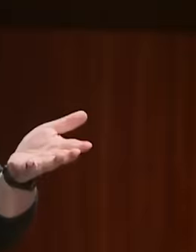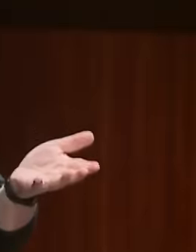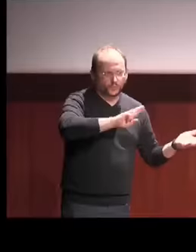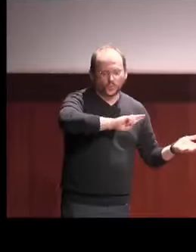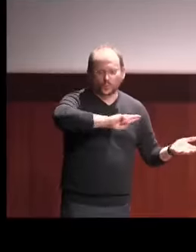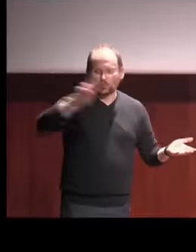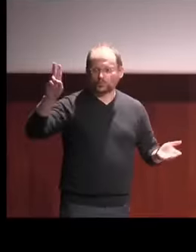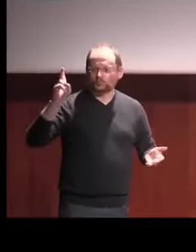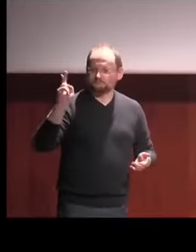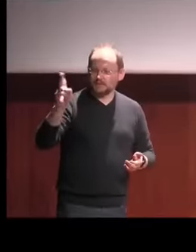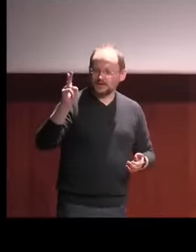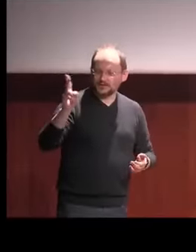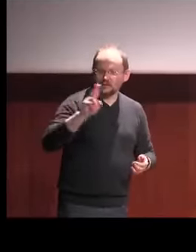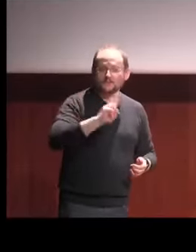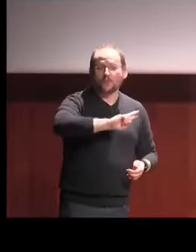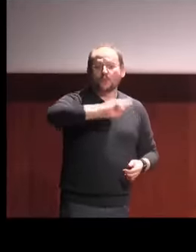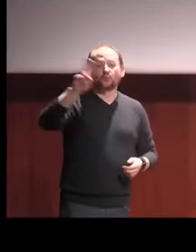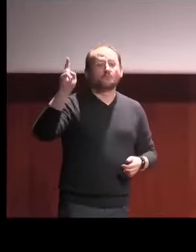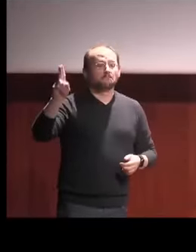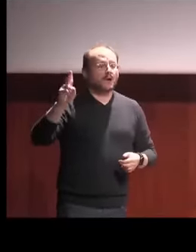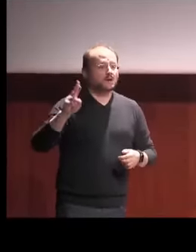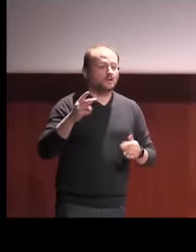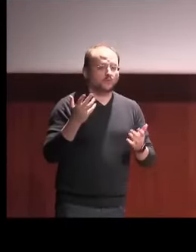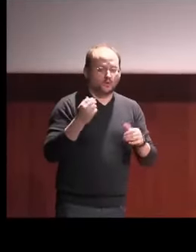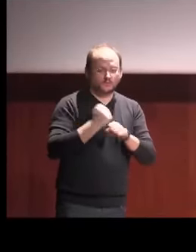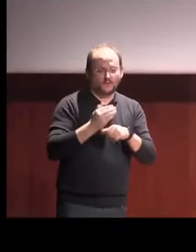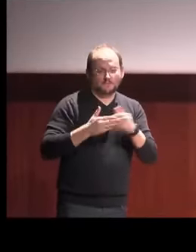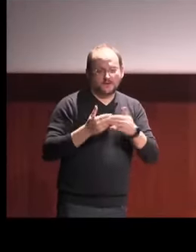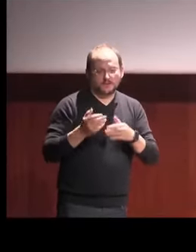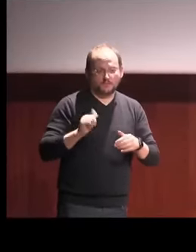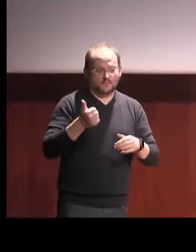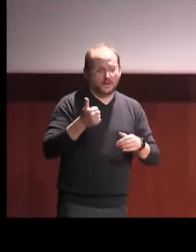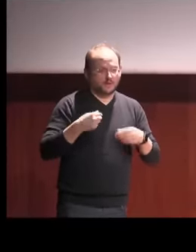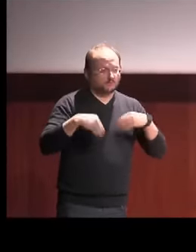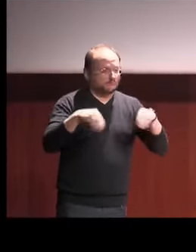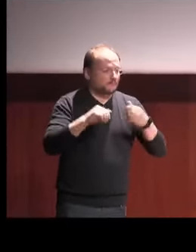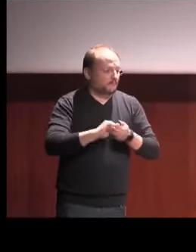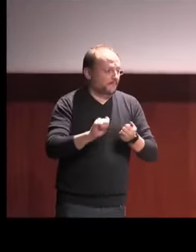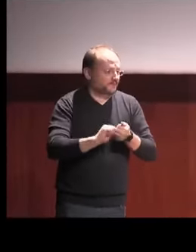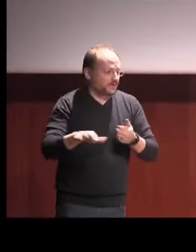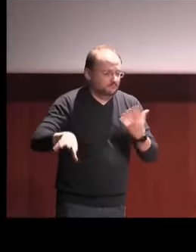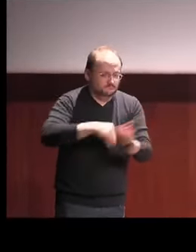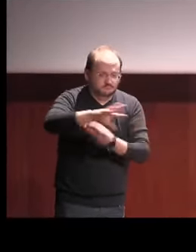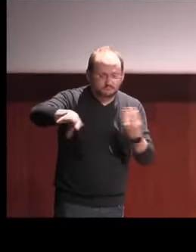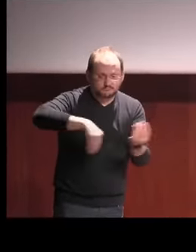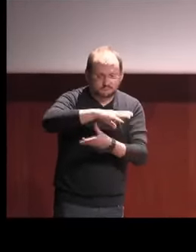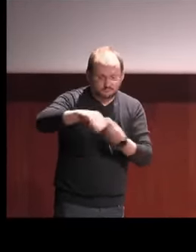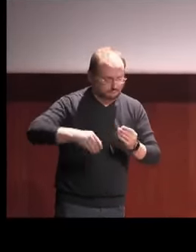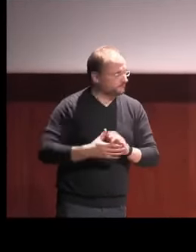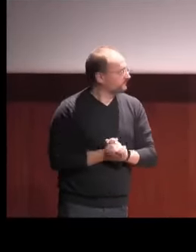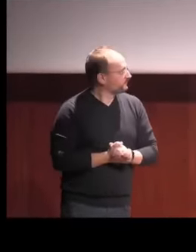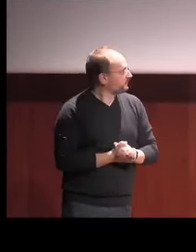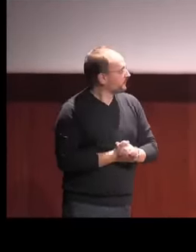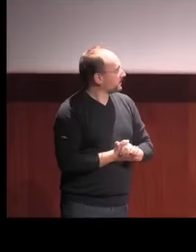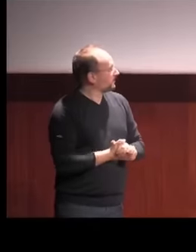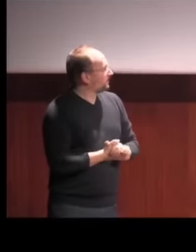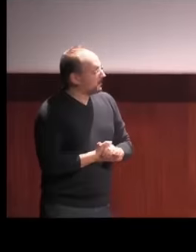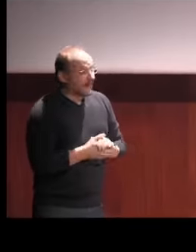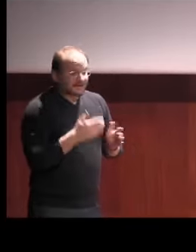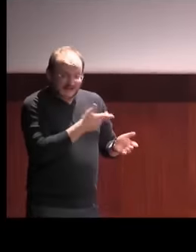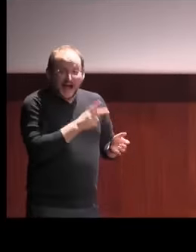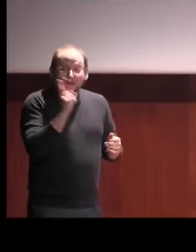retrouvés dans une situation de travail difficile et sont revenus à Paris et sont revenus à leur premier